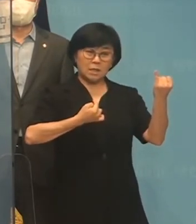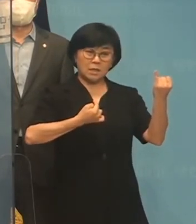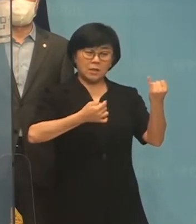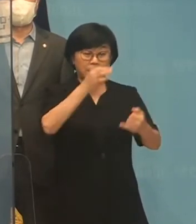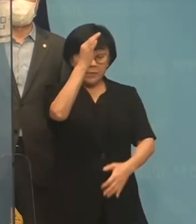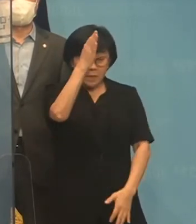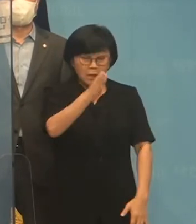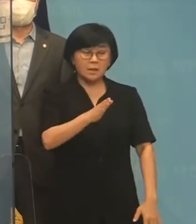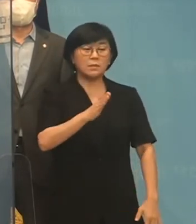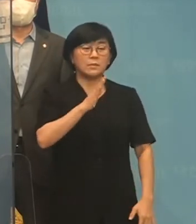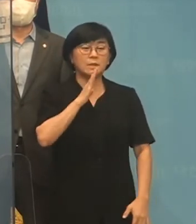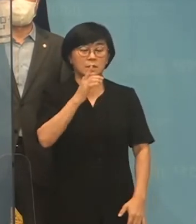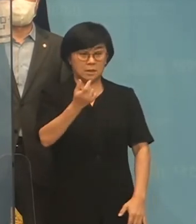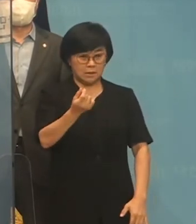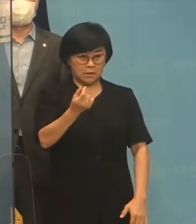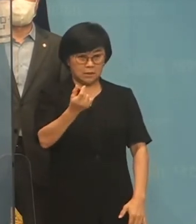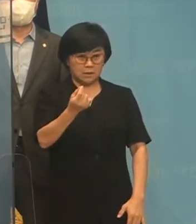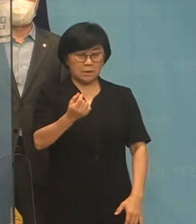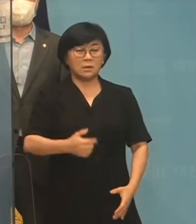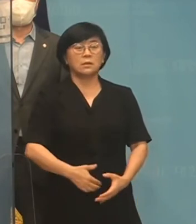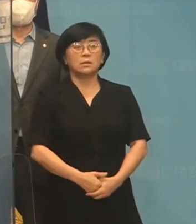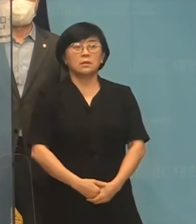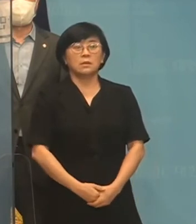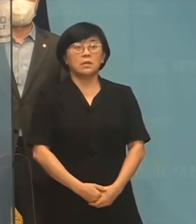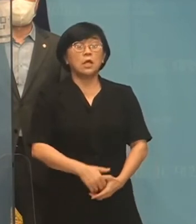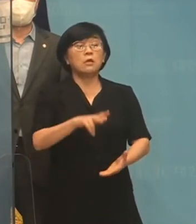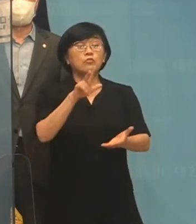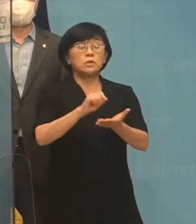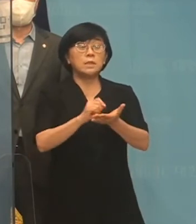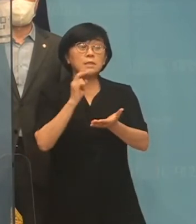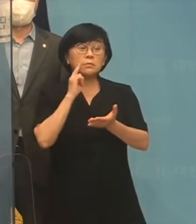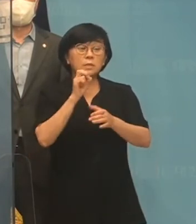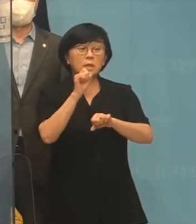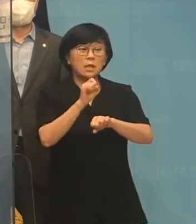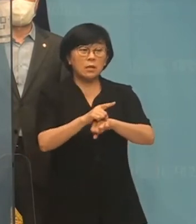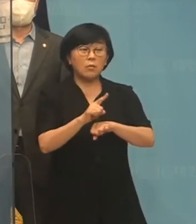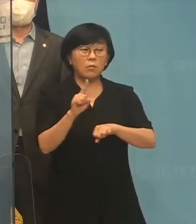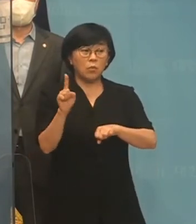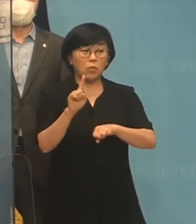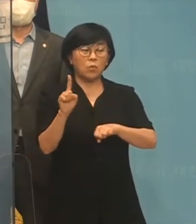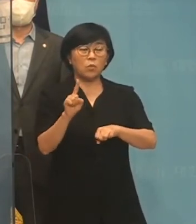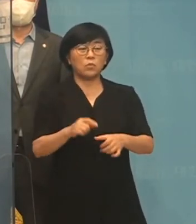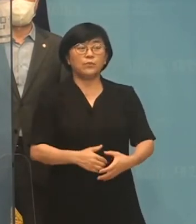사과부터 해야 될 문제라고 봅니다. 그리고 이 문제의 심각성은